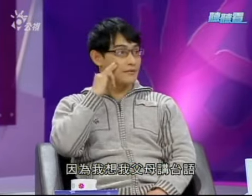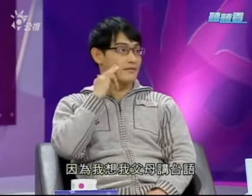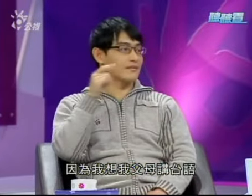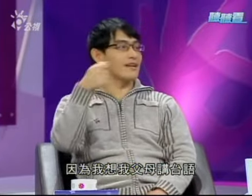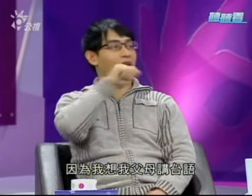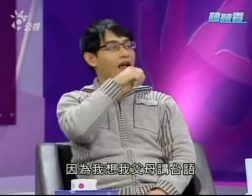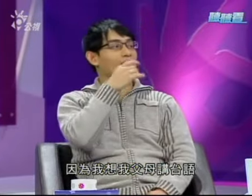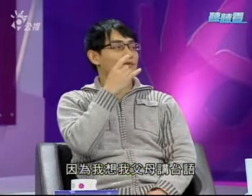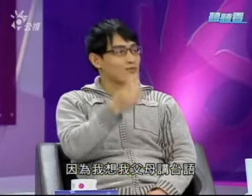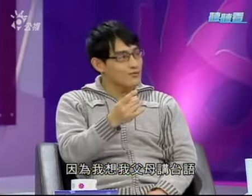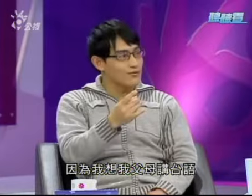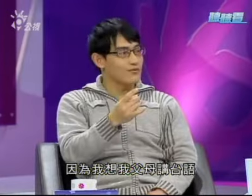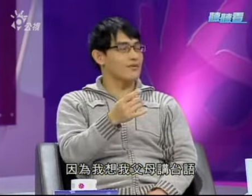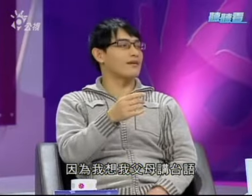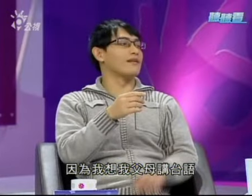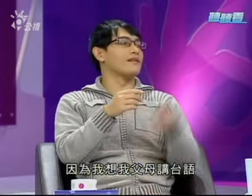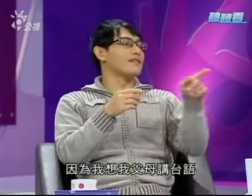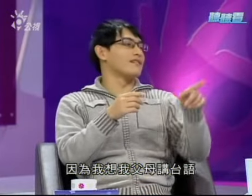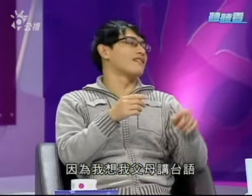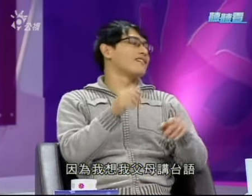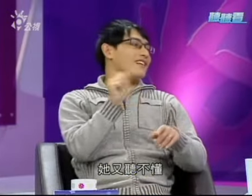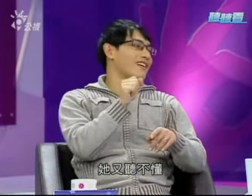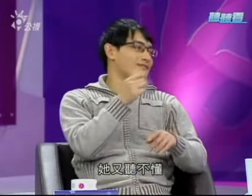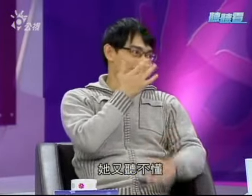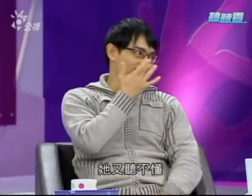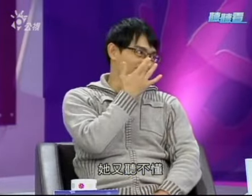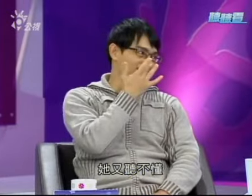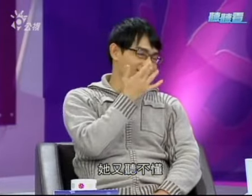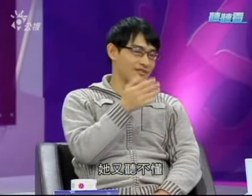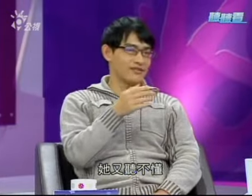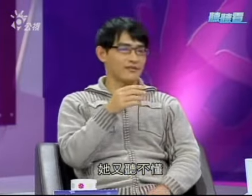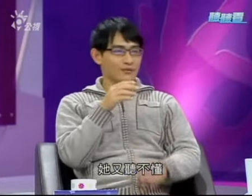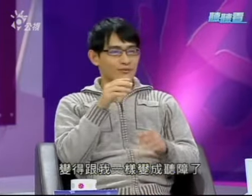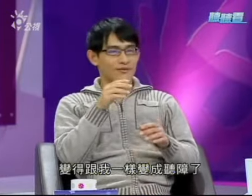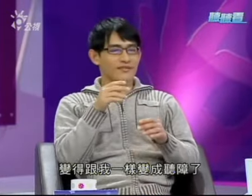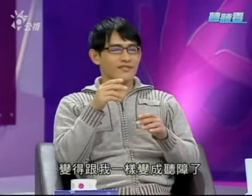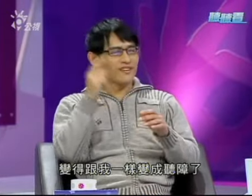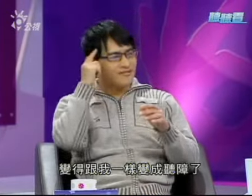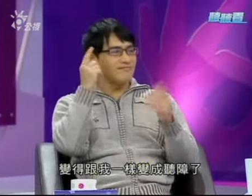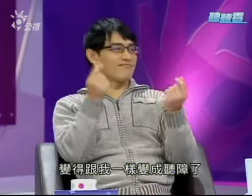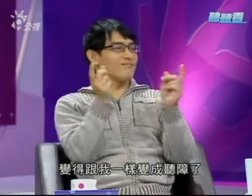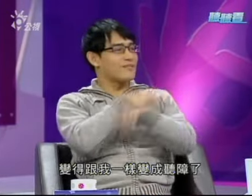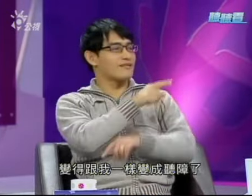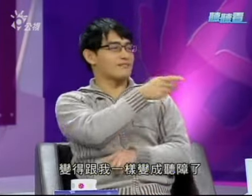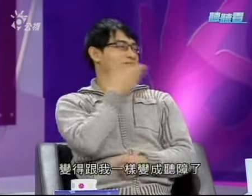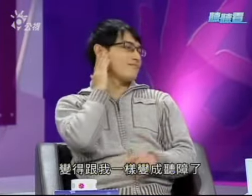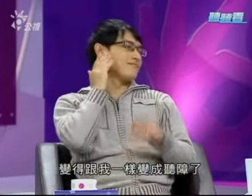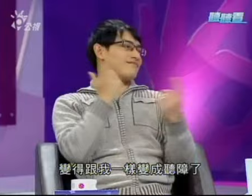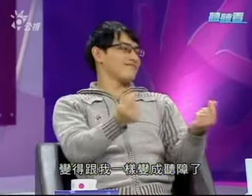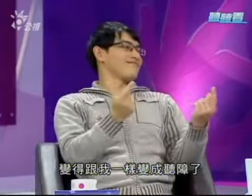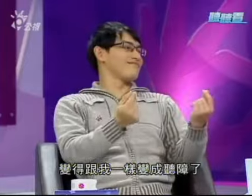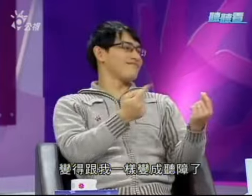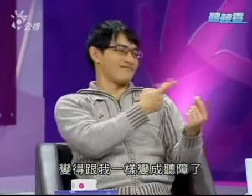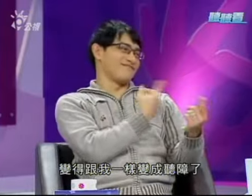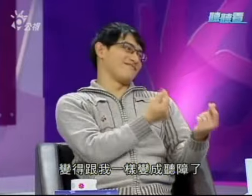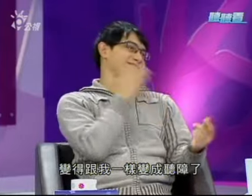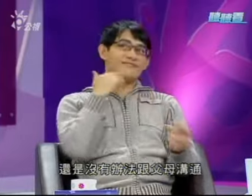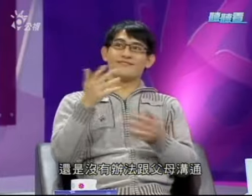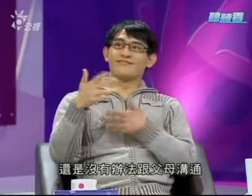我父母讲台语他又听不懂变得跟我一样变成听障了还是没有